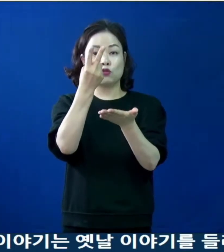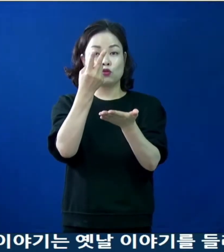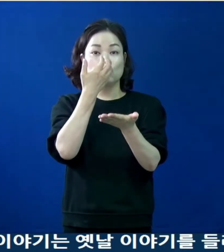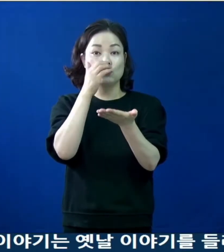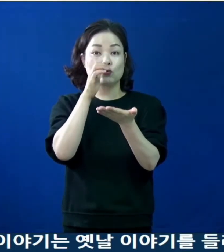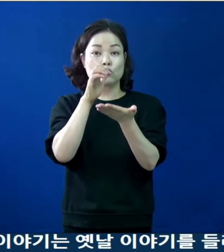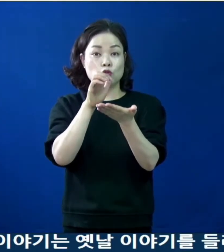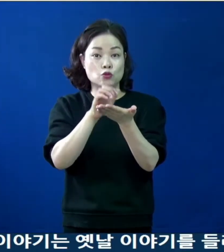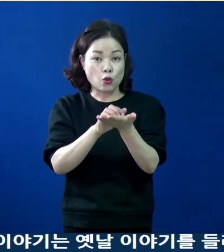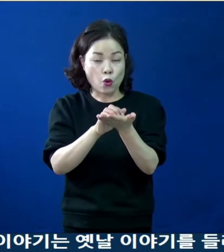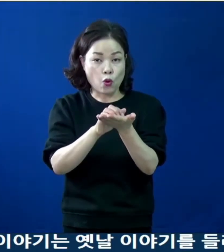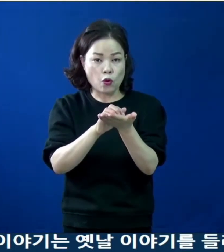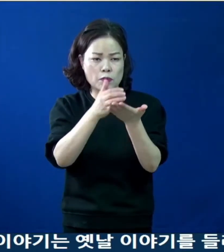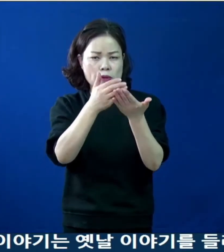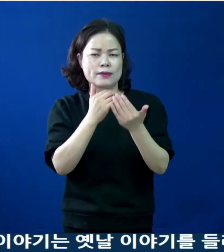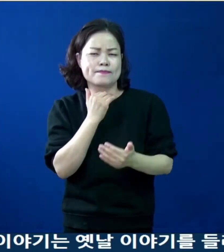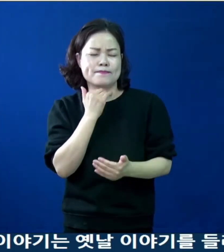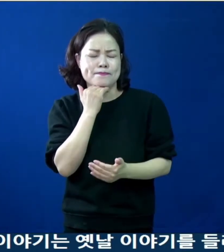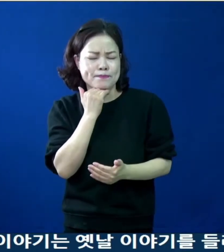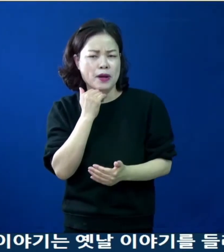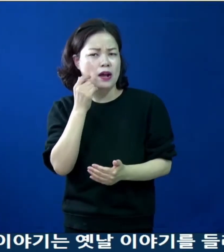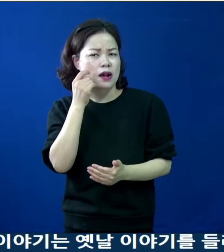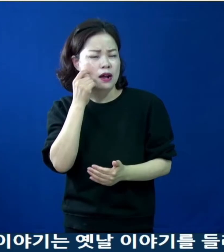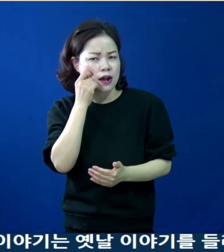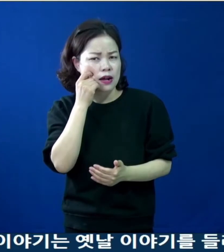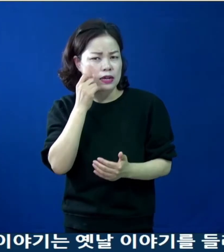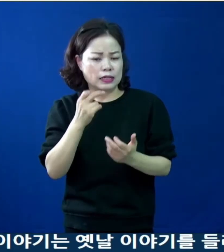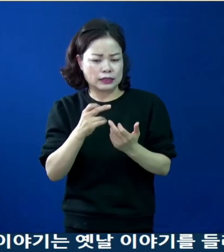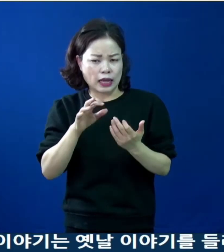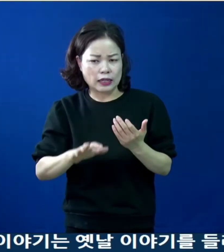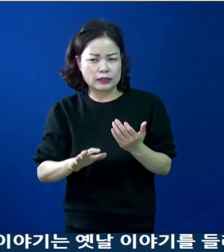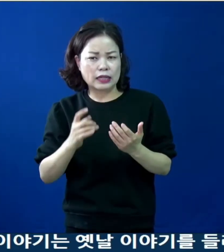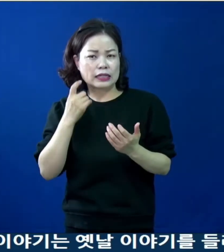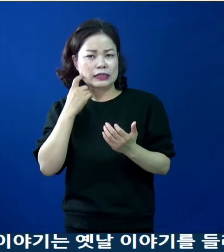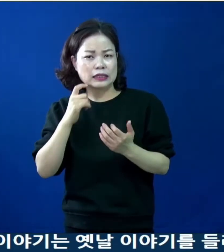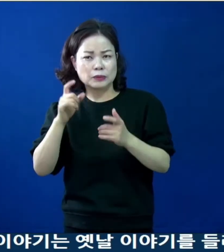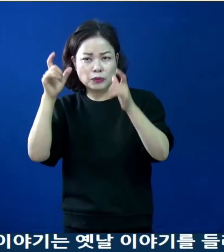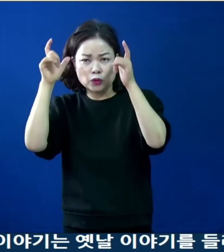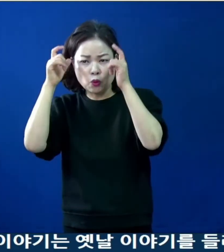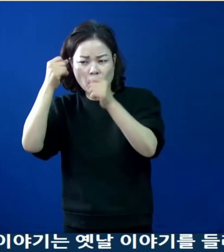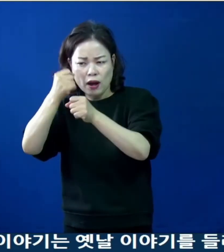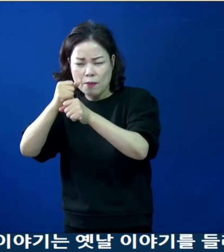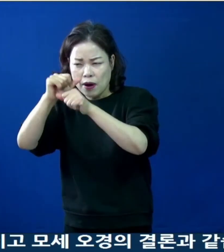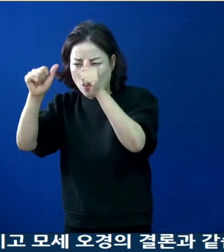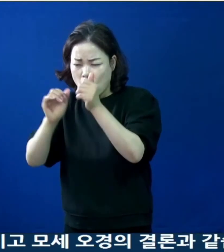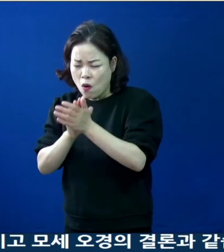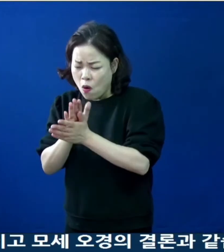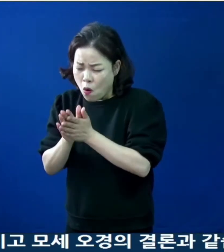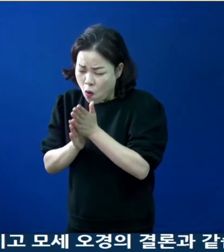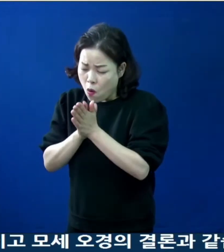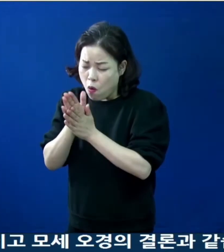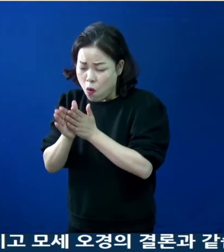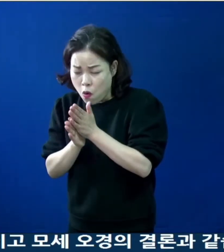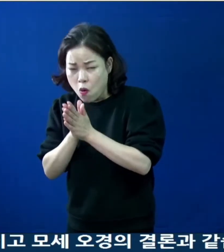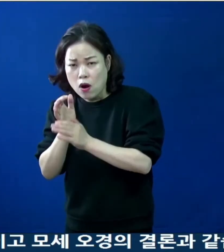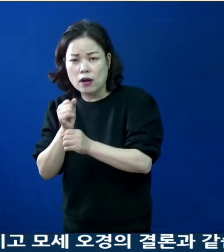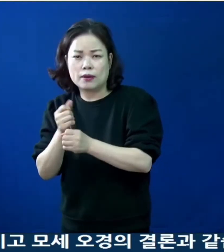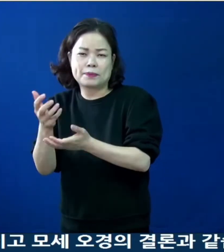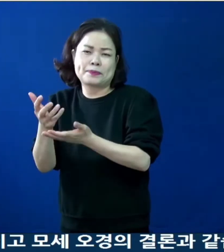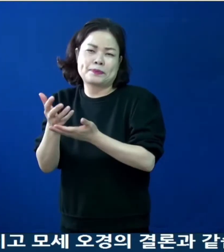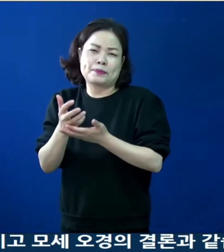받는 그 시간을 기다리지 못하고 산 아래에서 금송아지를 만들고 절하고 취하여